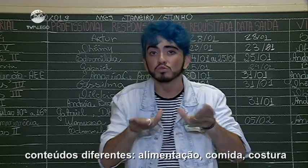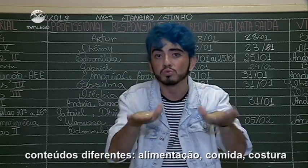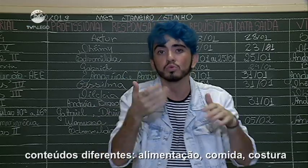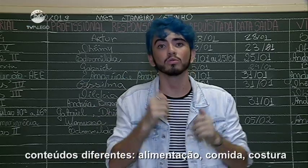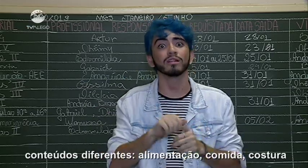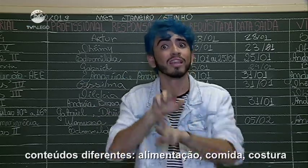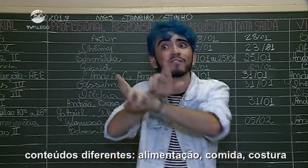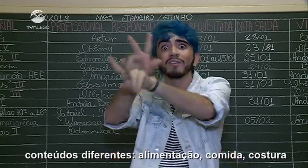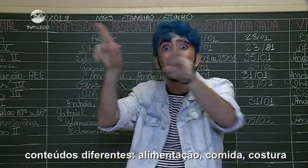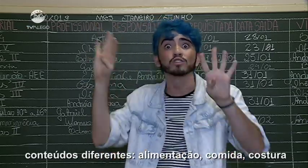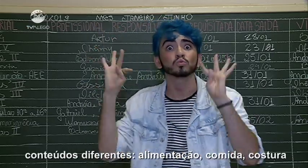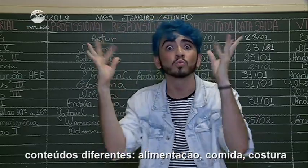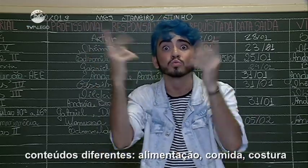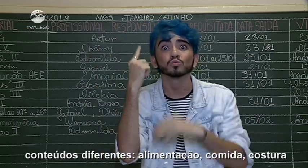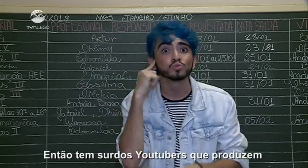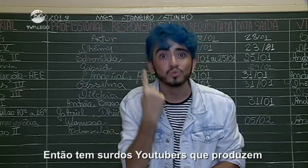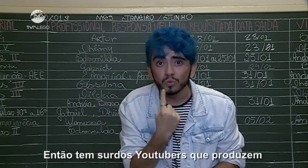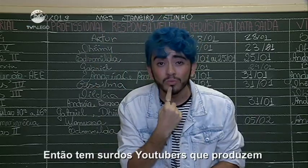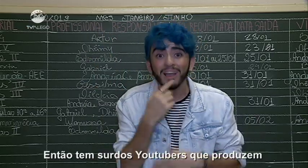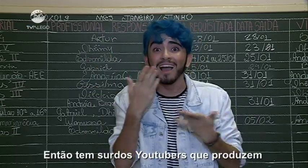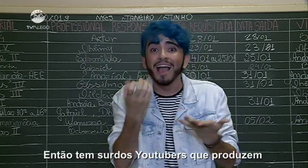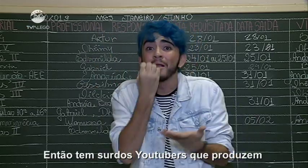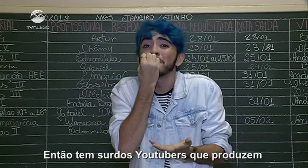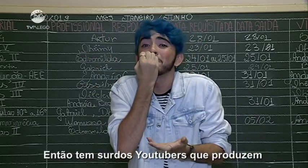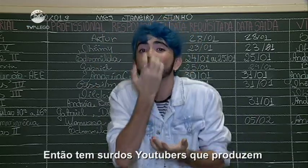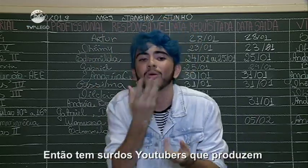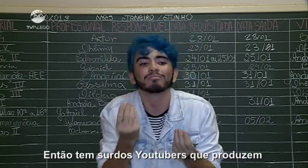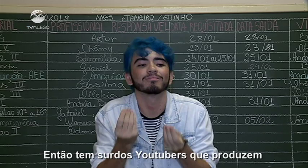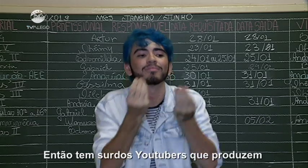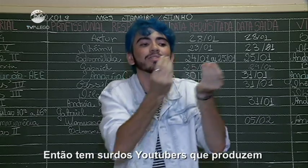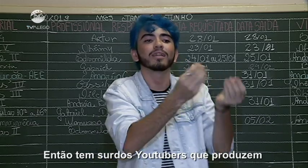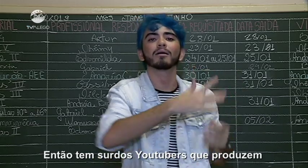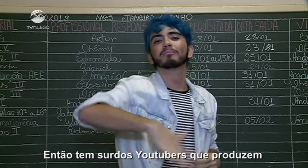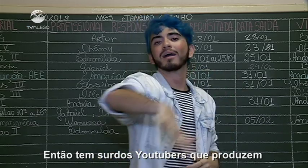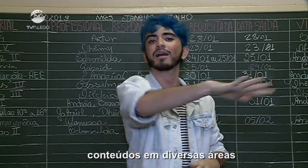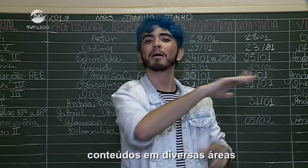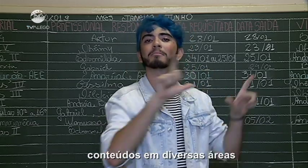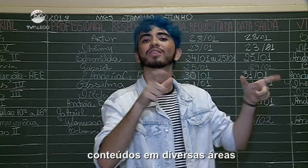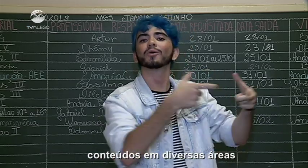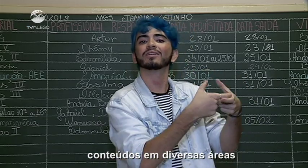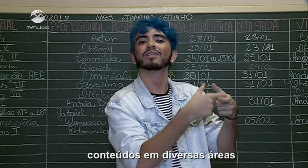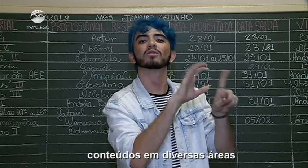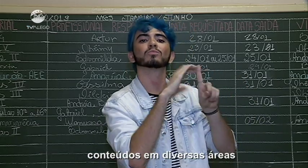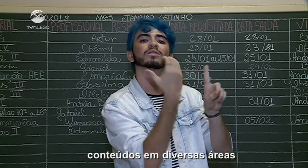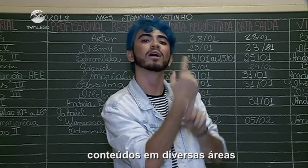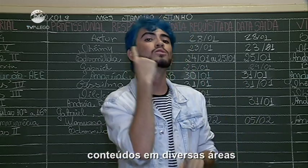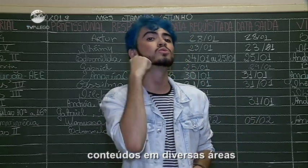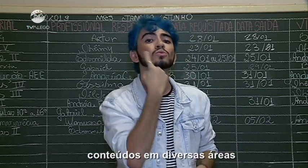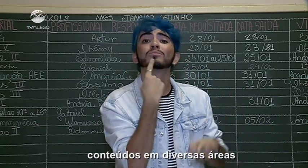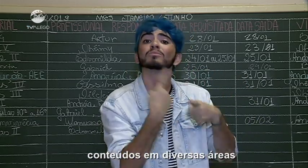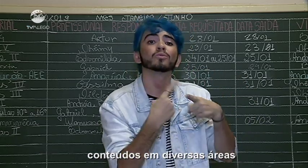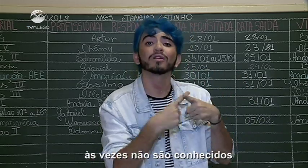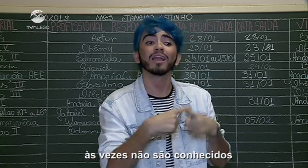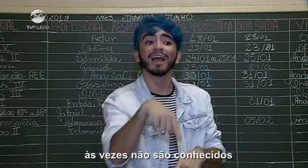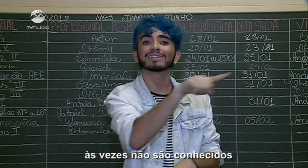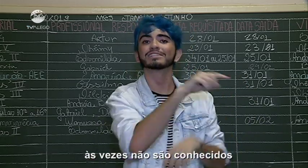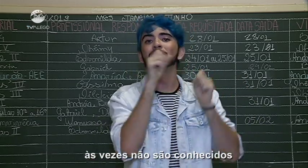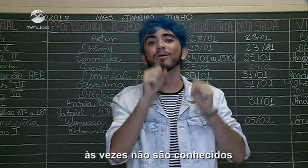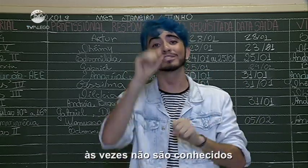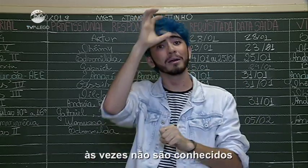alimentação, comida, costura. Então tem surdos youtubers que produzem conteúdos em diversas áreas.